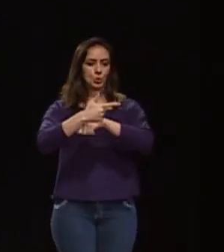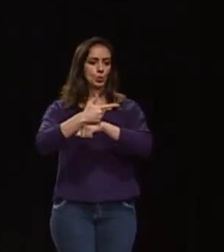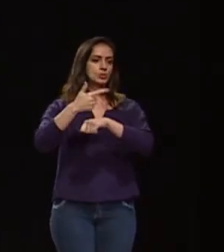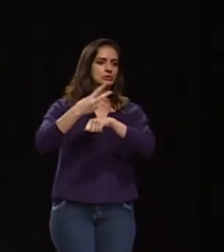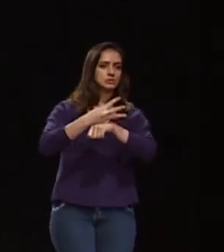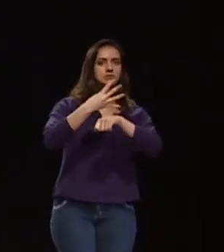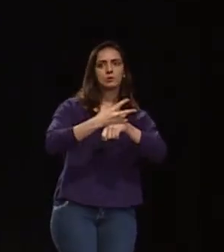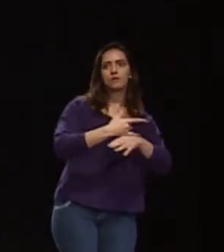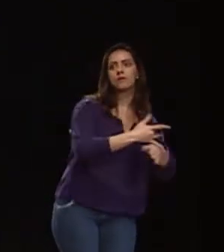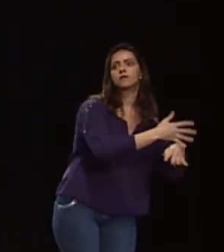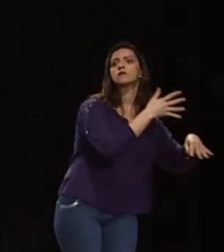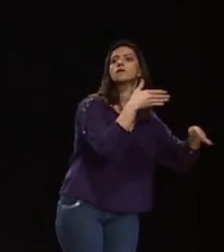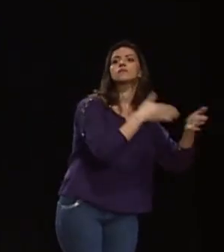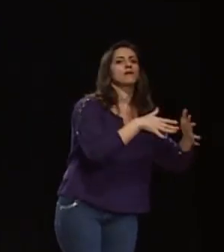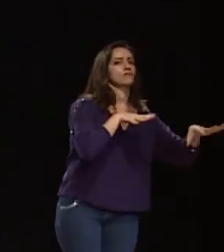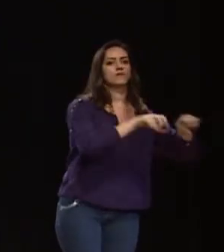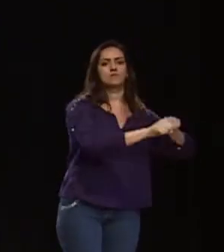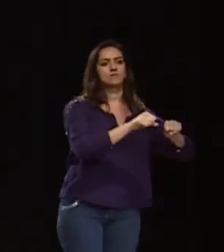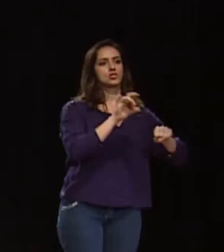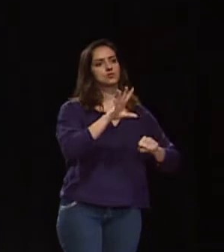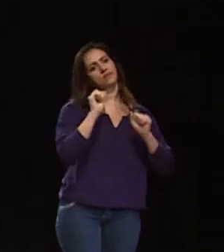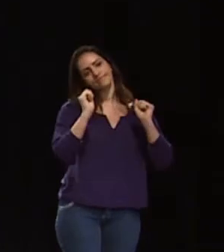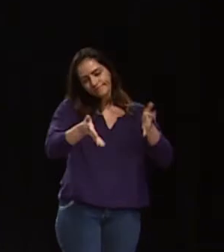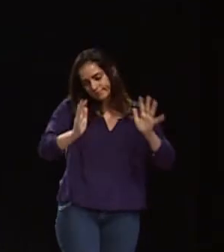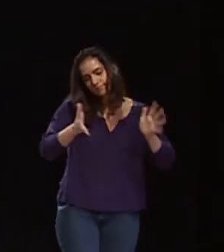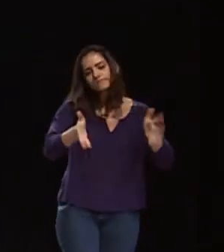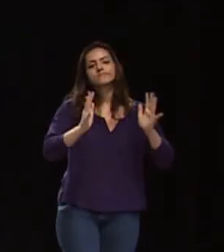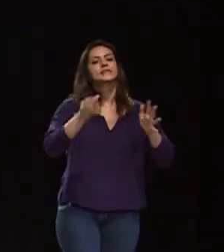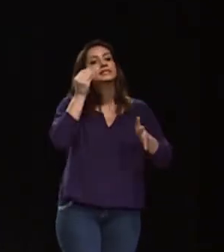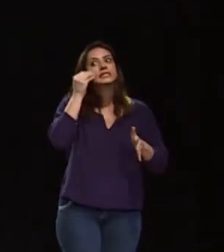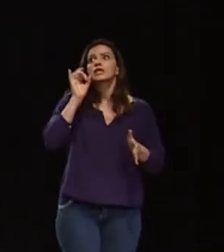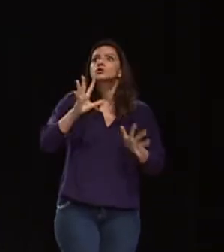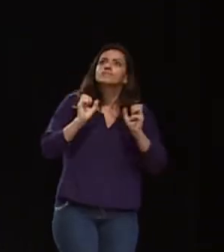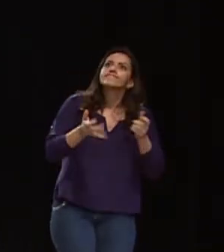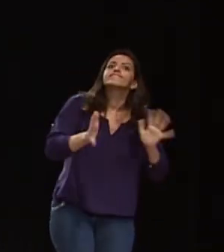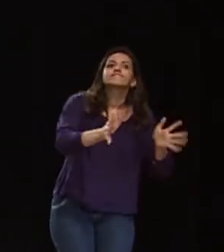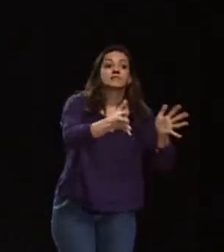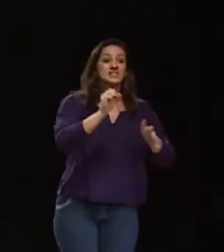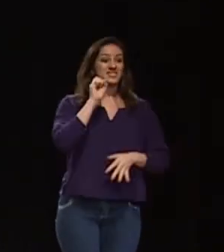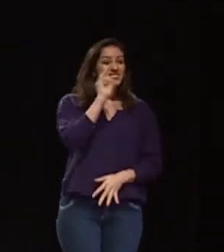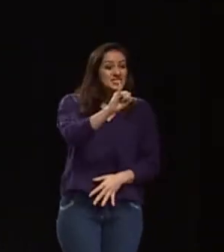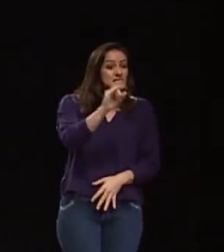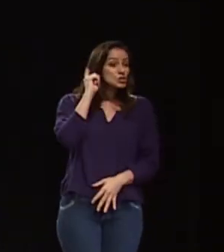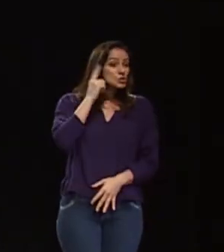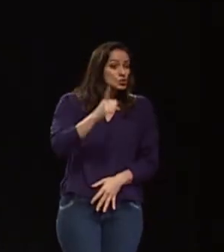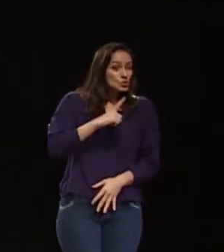outros espaços. No segundo, terceiro em diante, até a minha formação, eu só me comunicava em língua de sinais. Eu tentava me comunicar em língua de